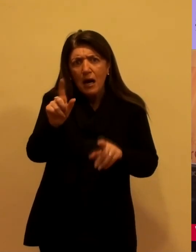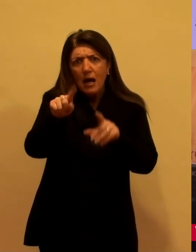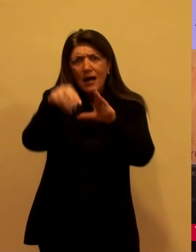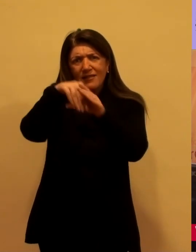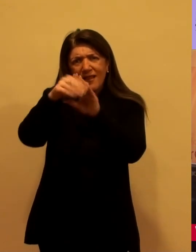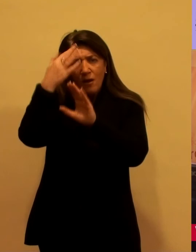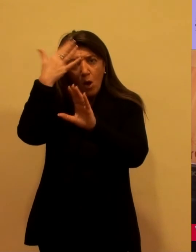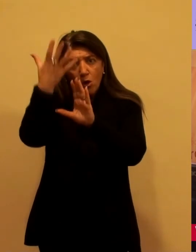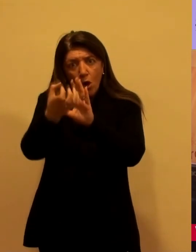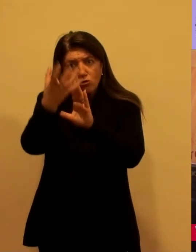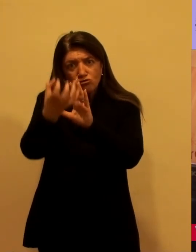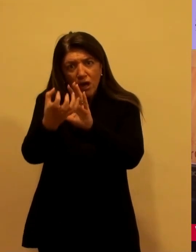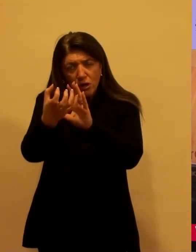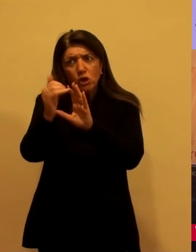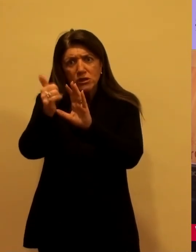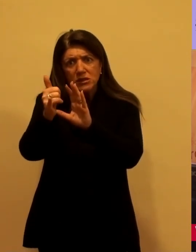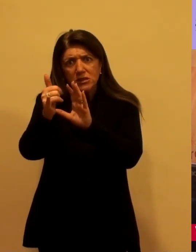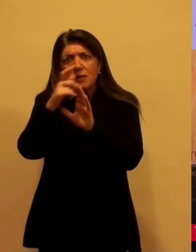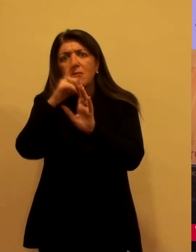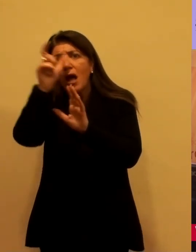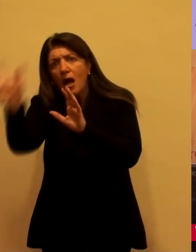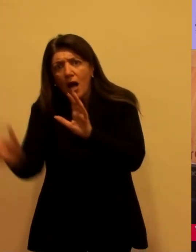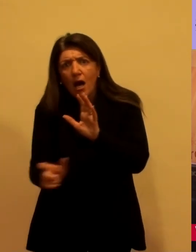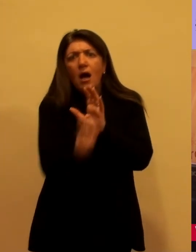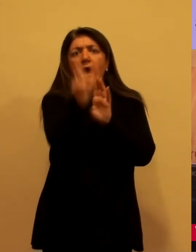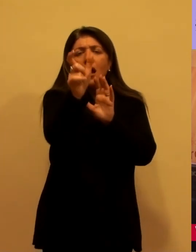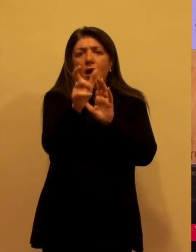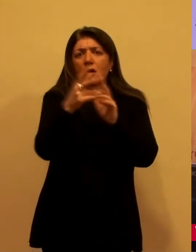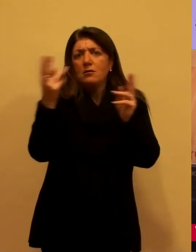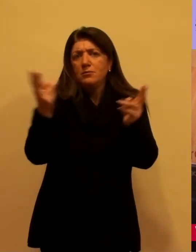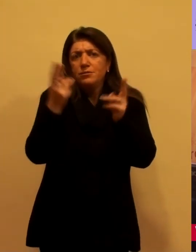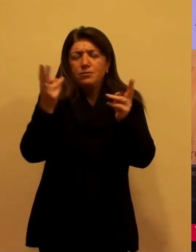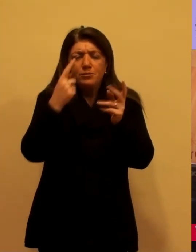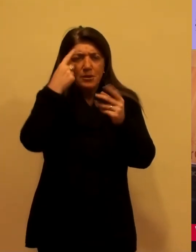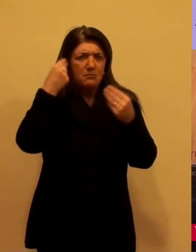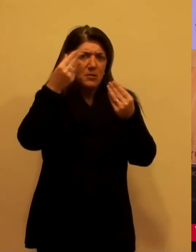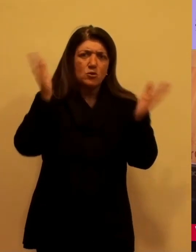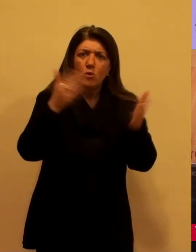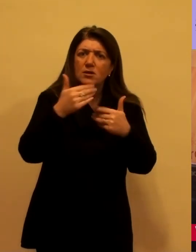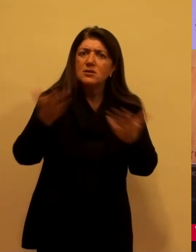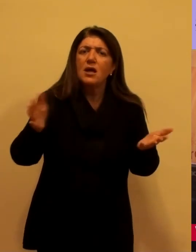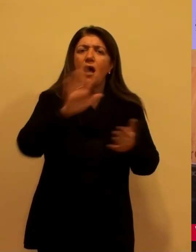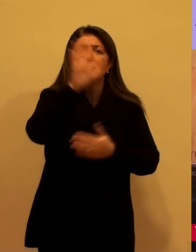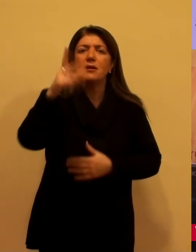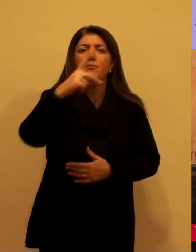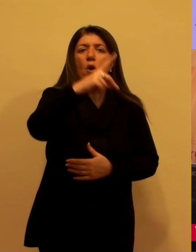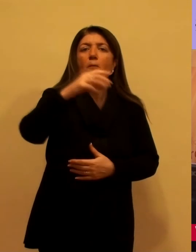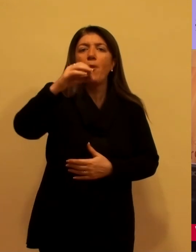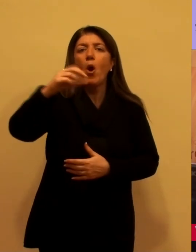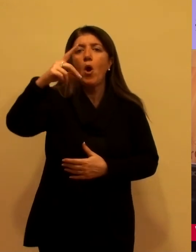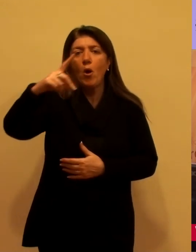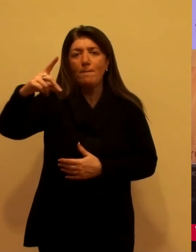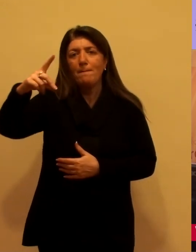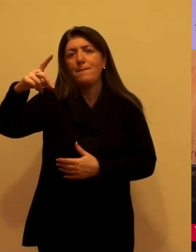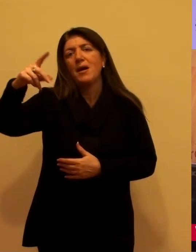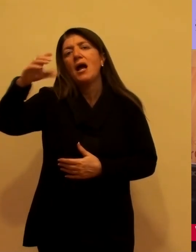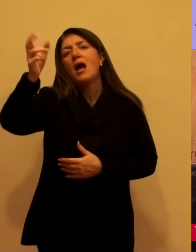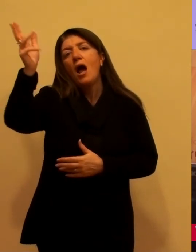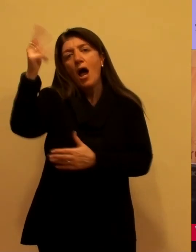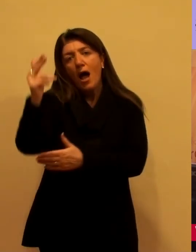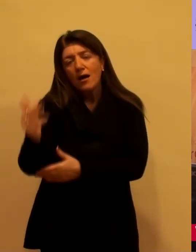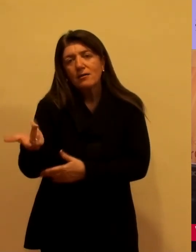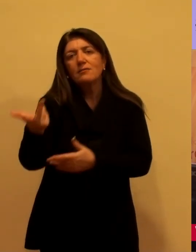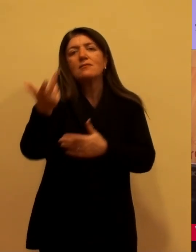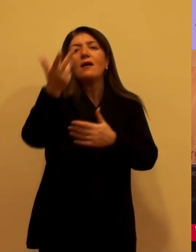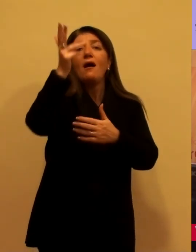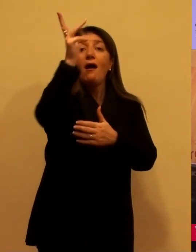neanche la terminologia. Certo. Penso a qualsiasi cosa, dal termine pop art al termine arte povera,